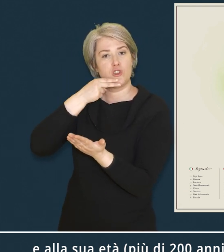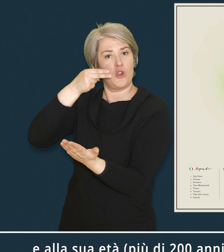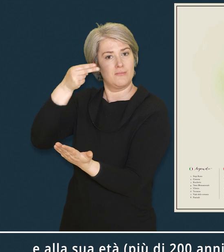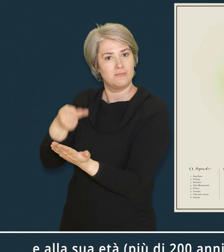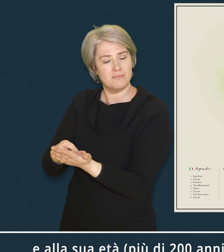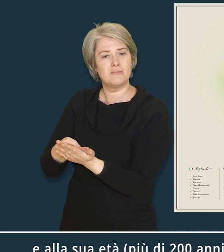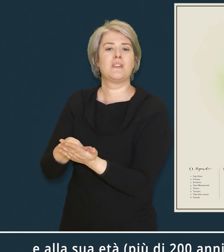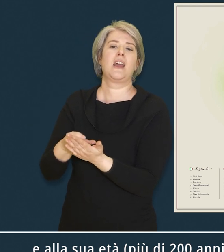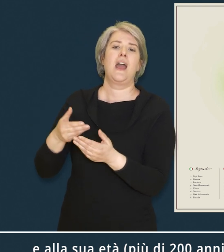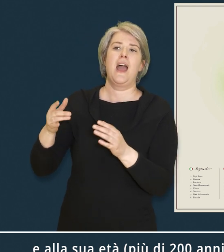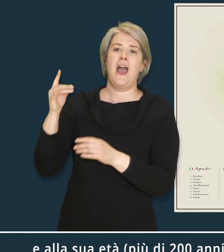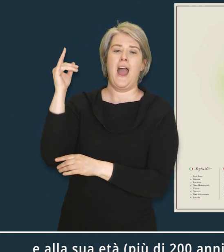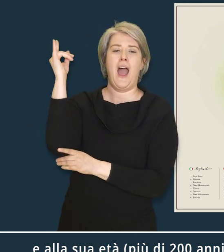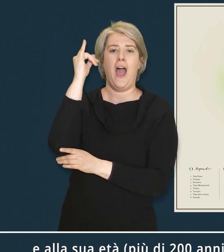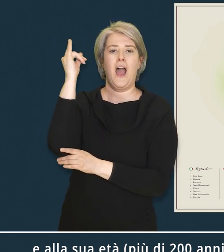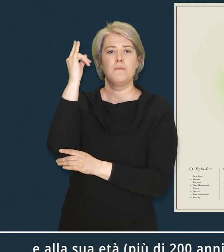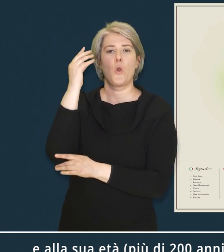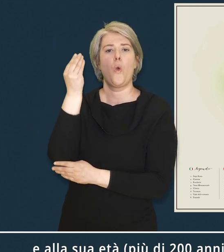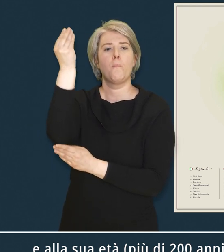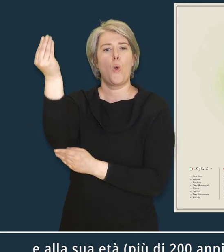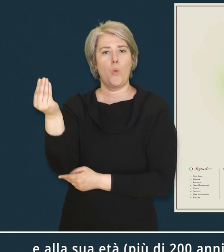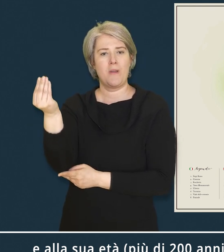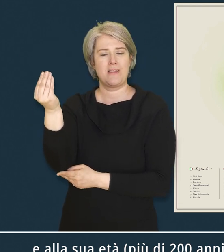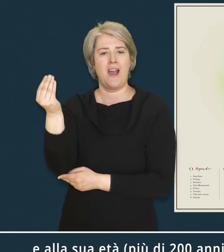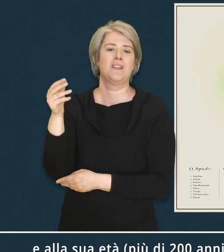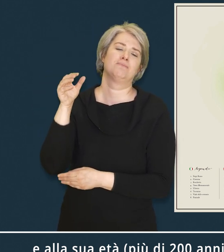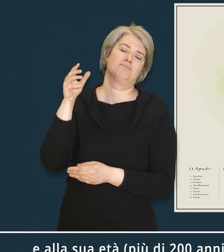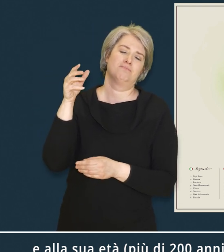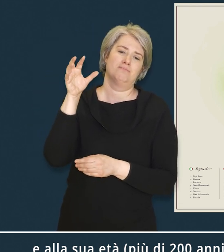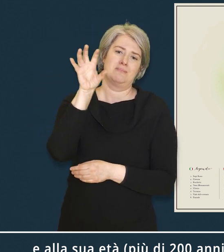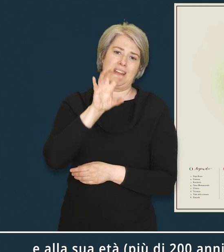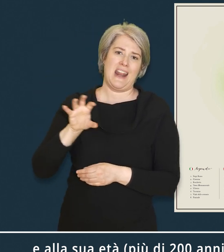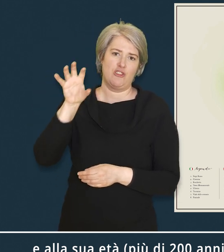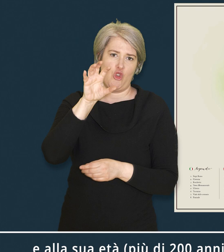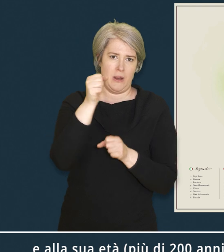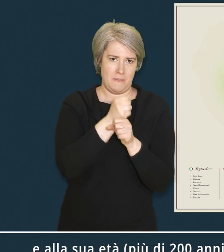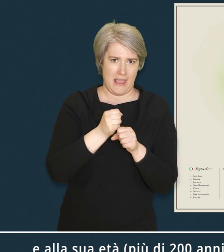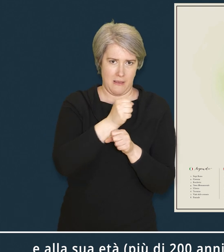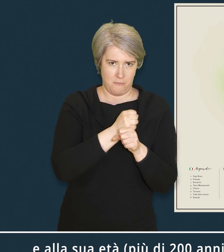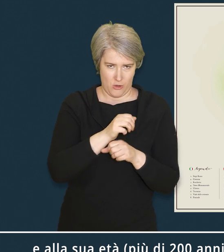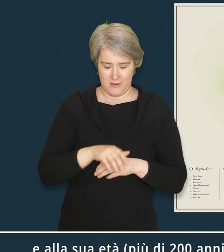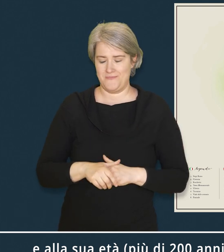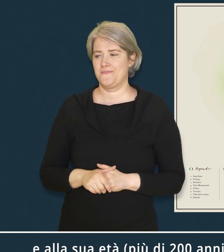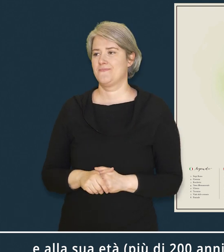inserito nel registro degli alberi monumentali della Regione Piemonte.